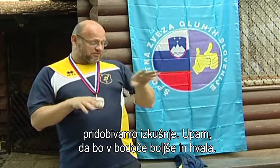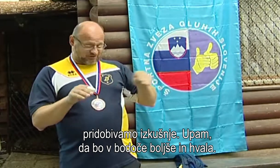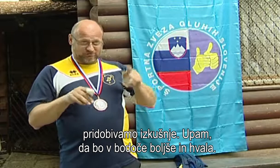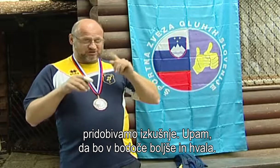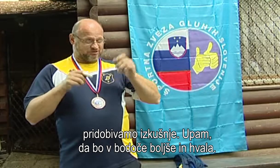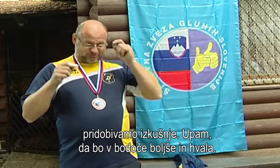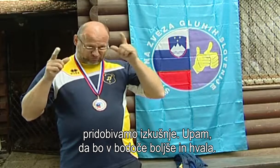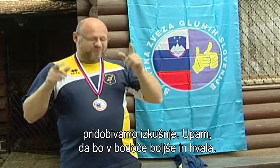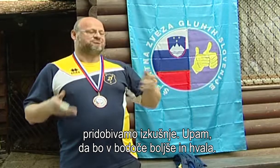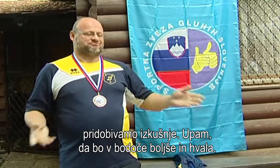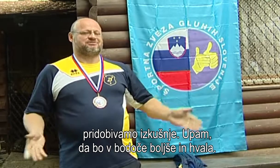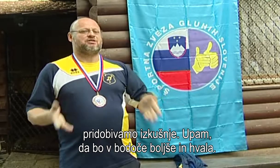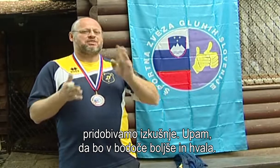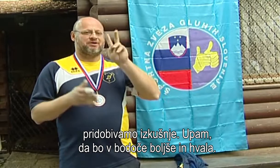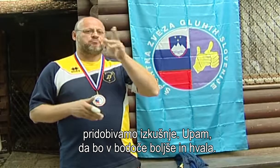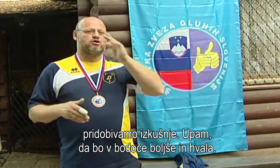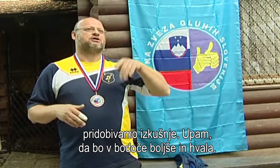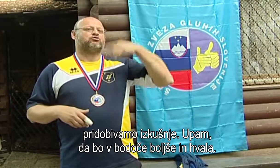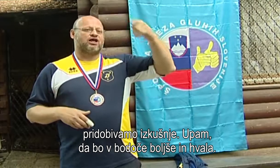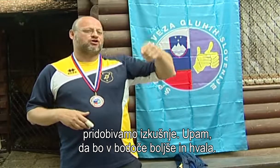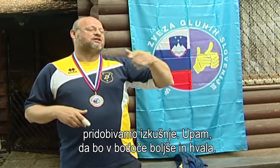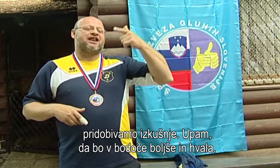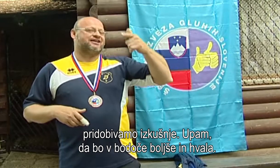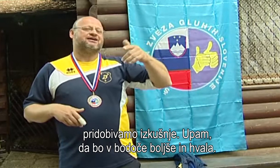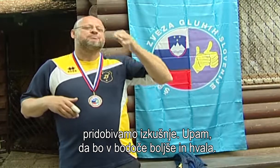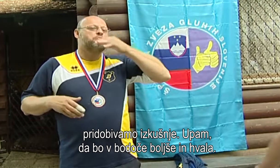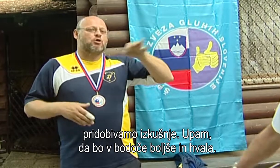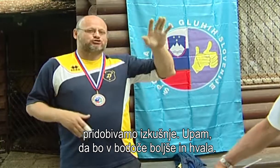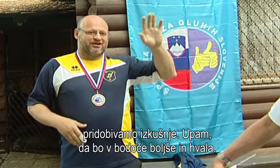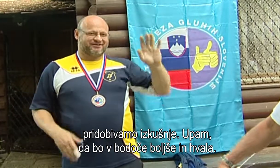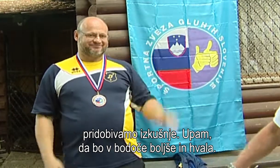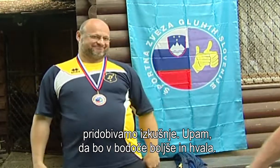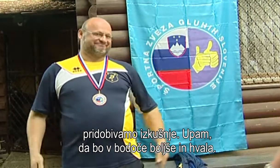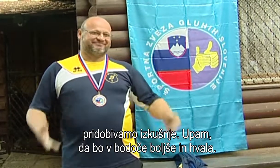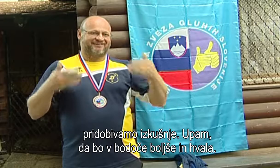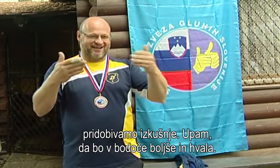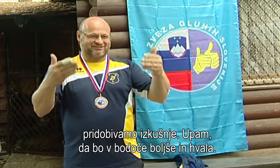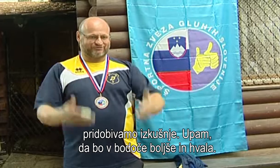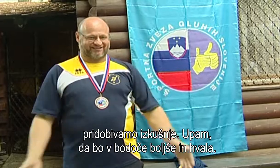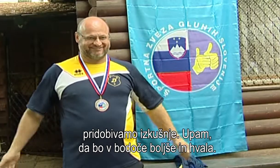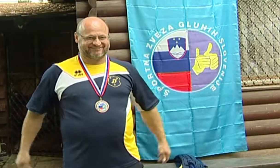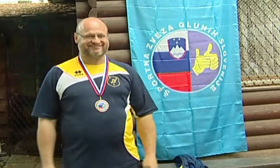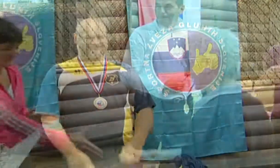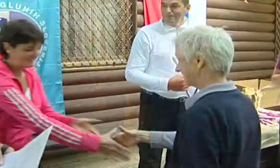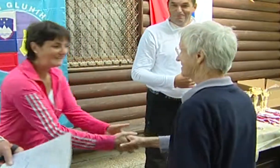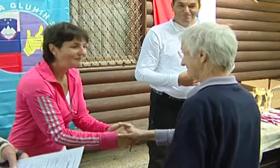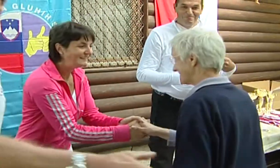preizkušnja, od starejših tekmovalcev pa pridobivamo izkušnje, upam, da bo